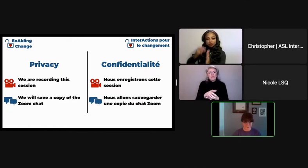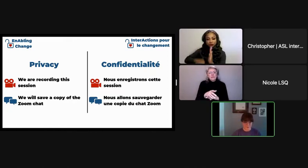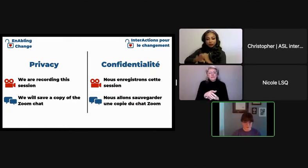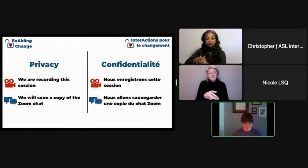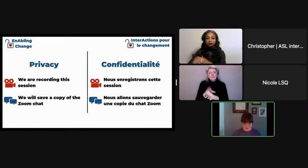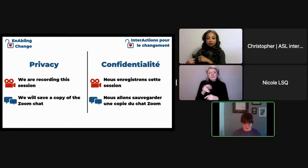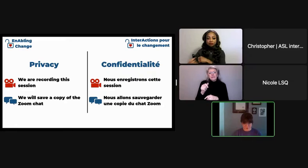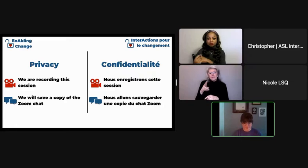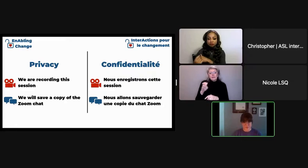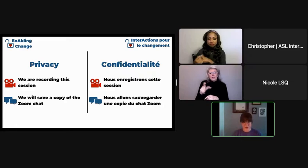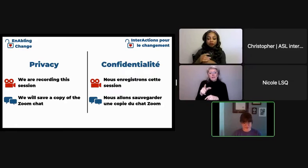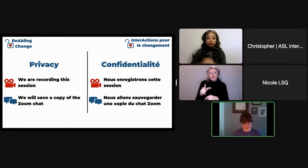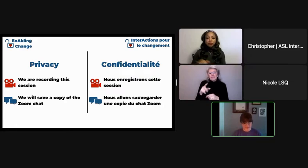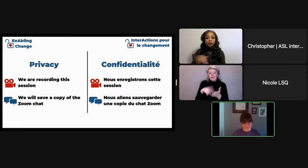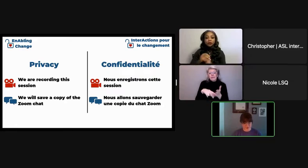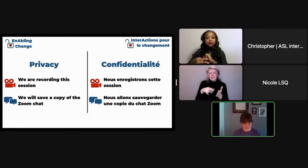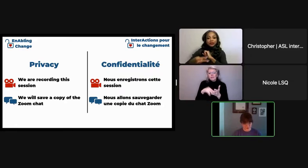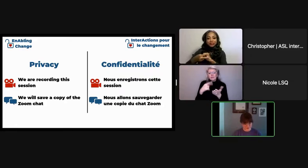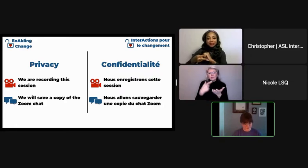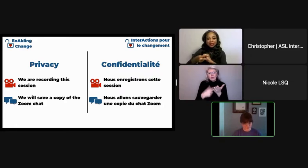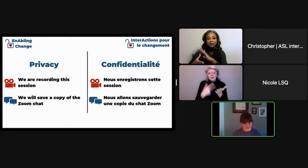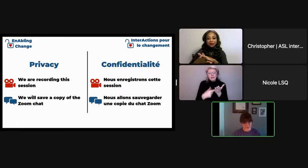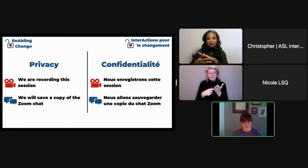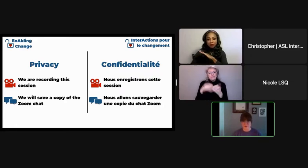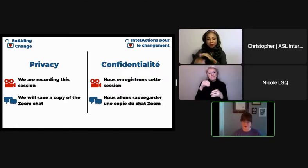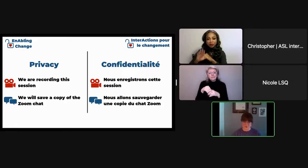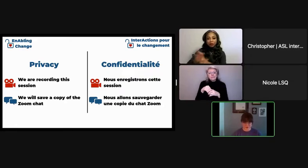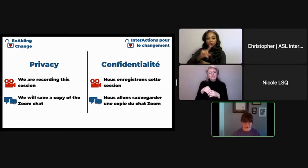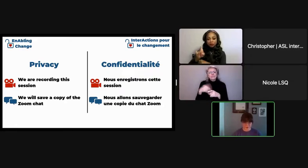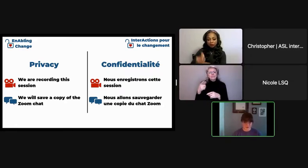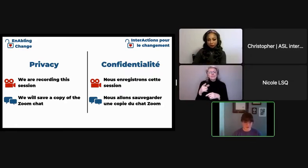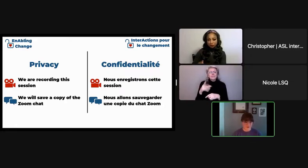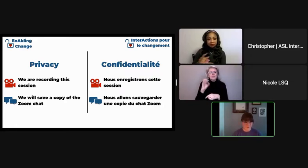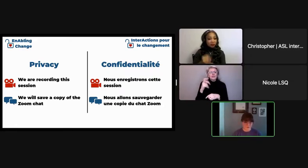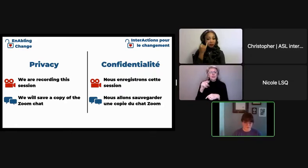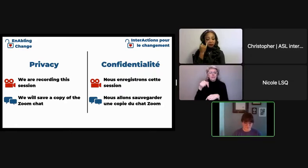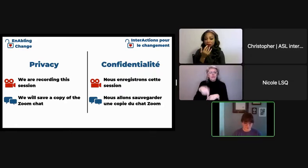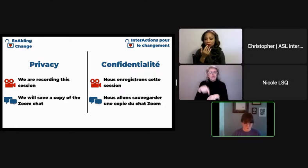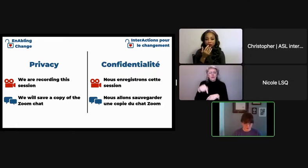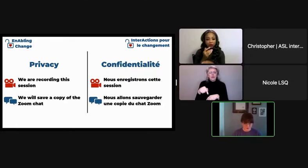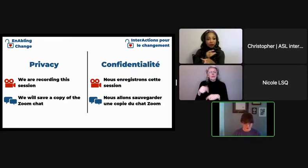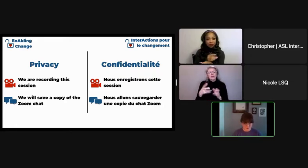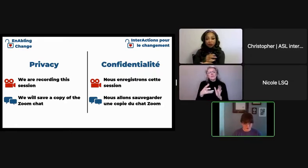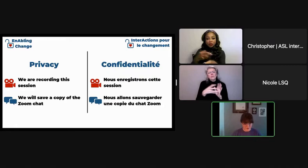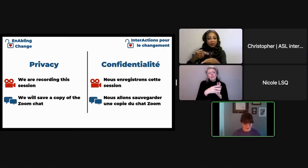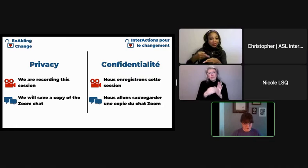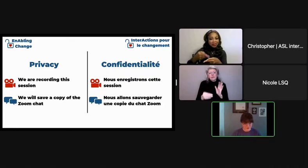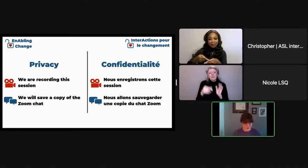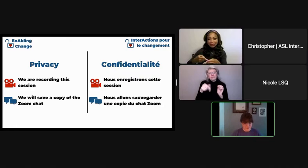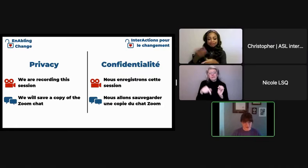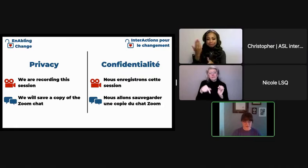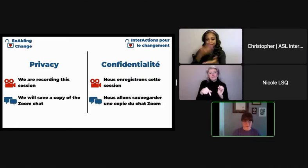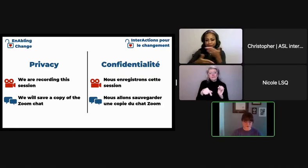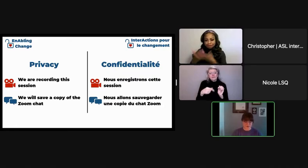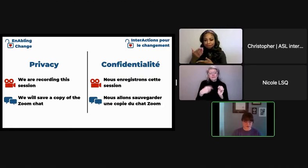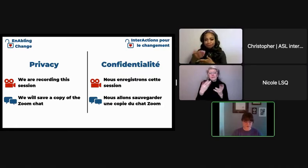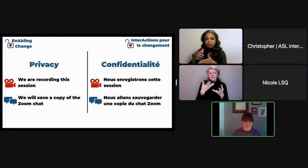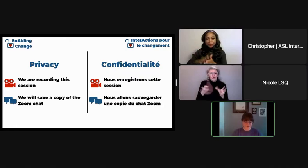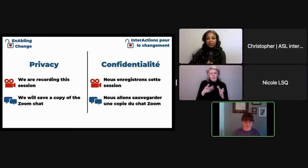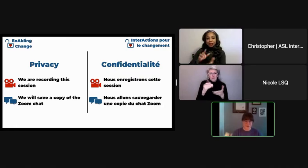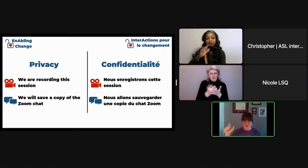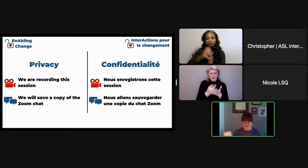lira avoir tous les commentaires pertinents dans le clavardage. Nous allons enregistrer une copie du clavardouche. Si vous ne voulez pas qu garde une